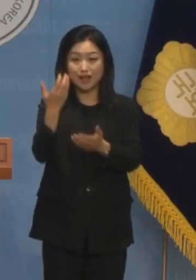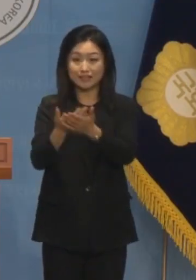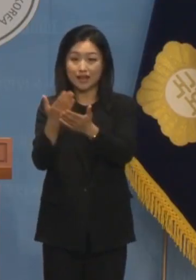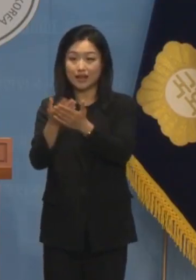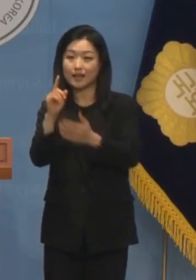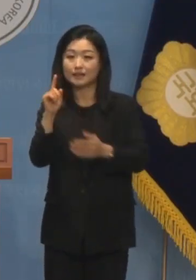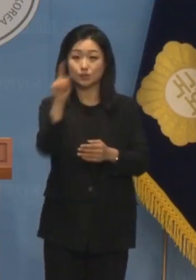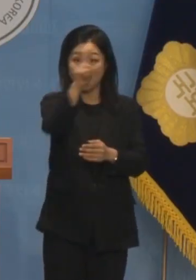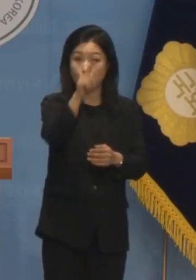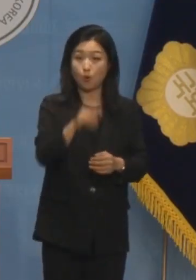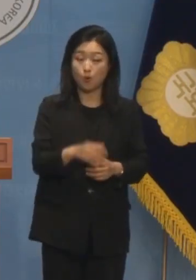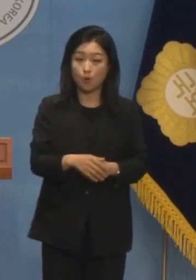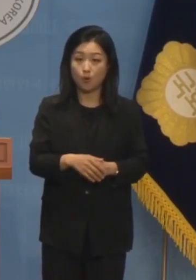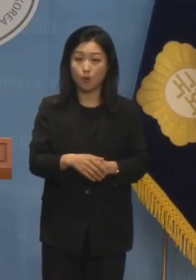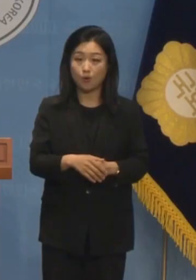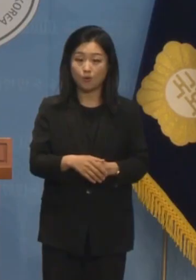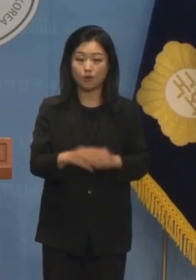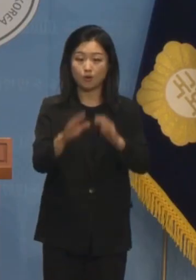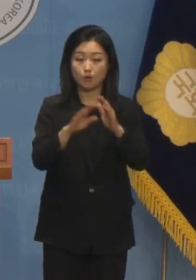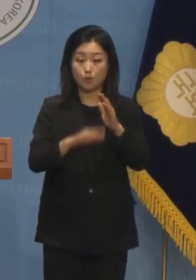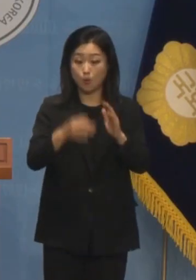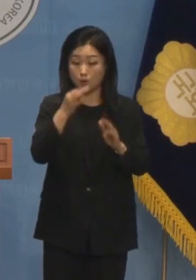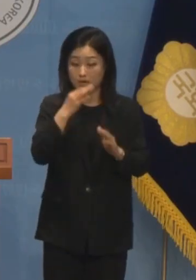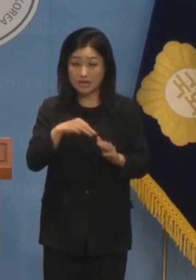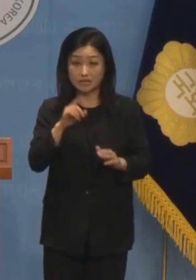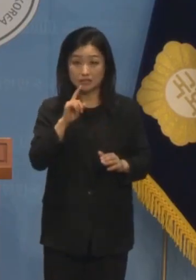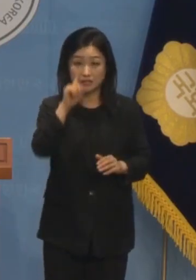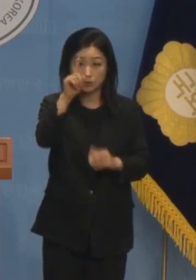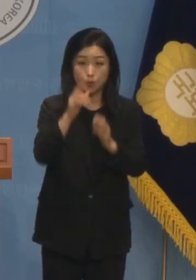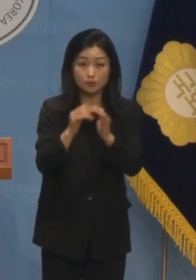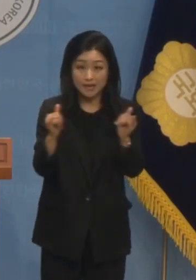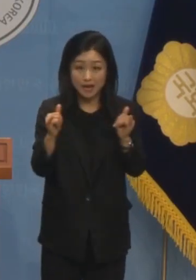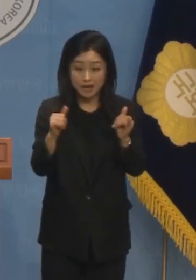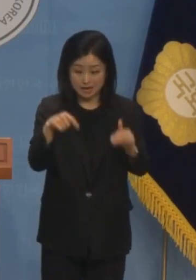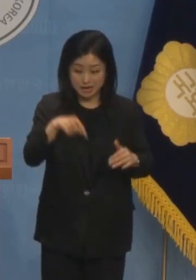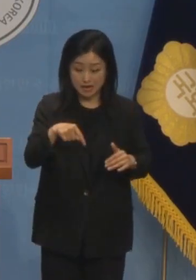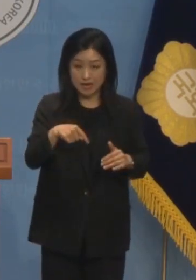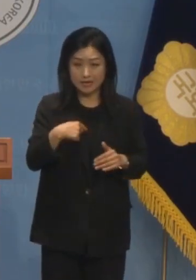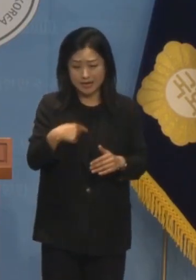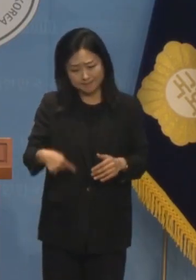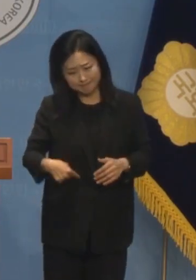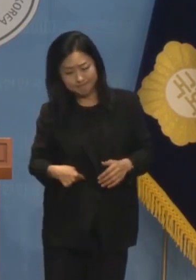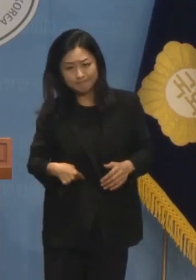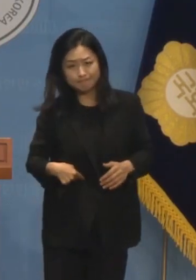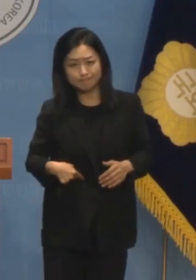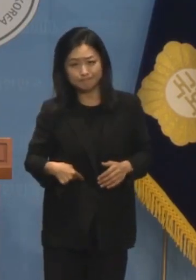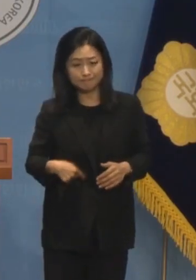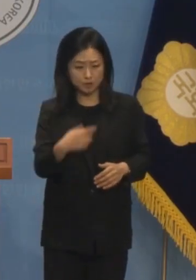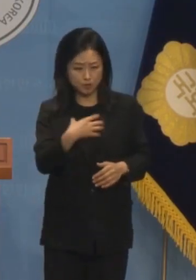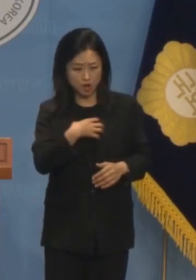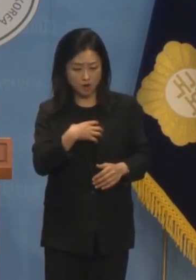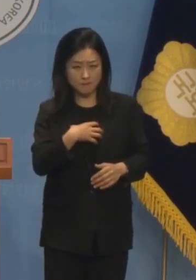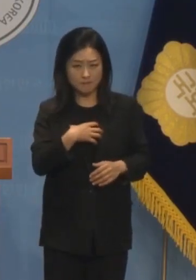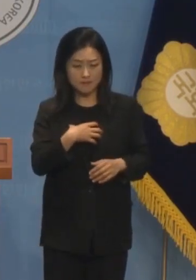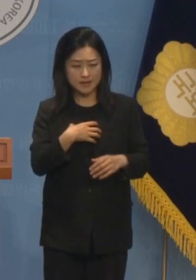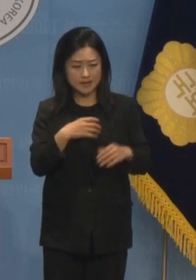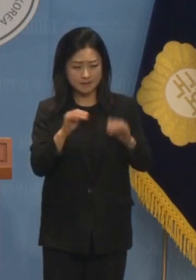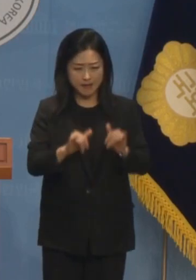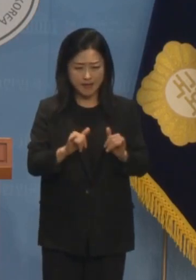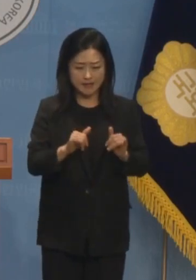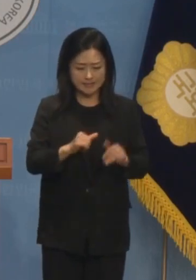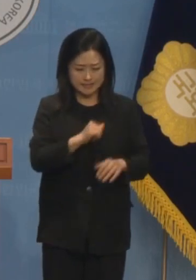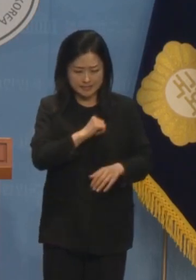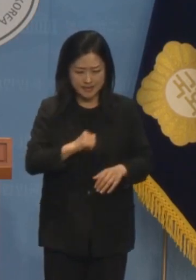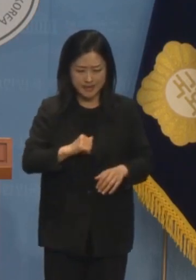사건입니다. 공익 제보자 그리고 내부 고발자들은 양심을 걸고 위험과 손해를 무릅쓰며 진실을